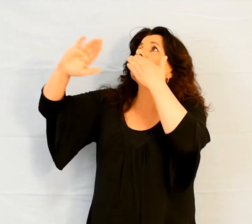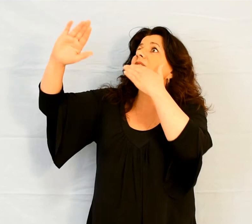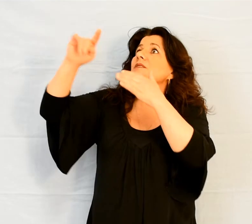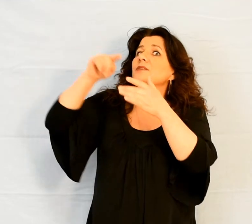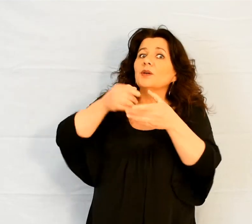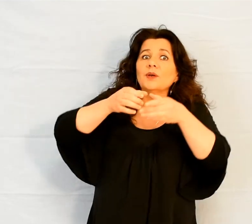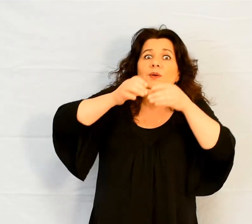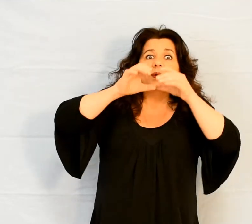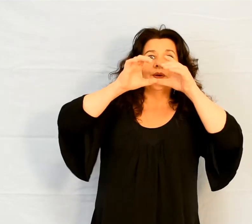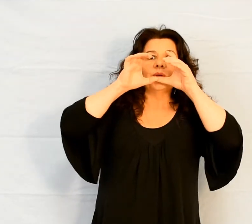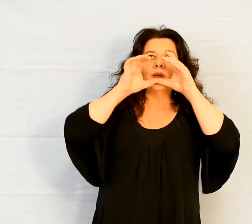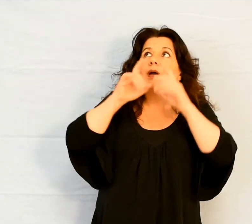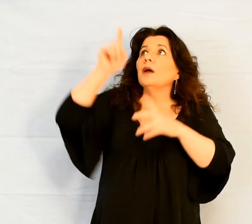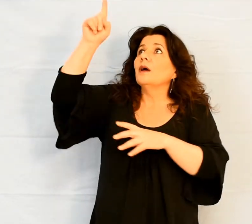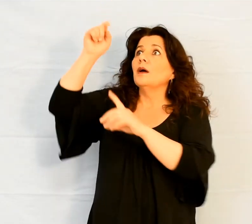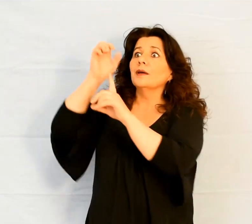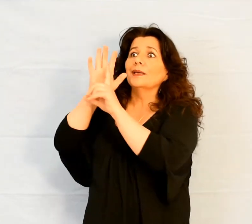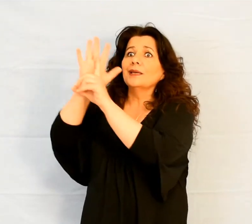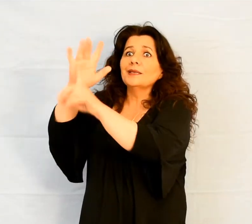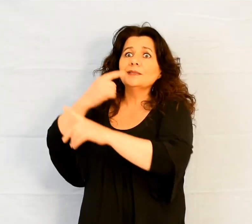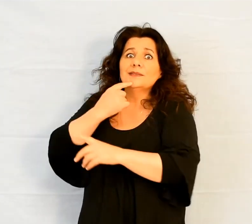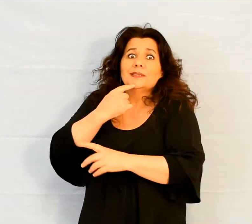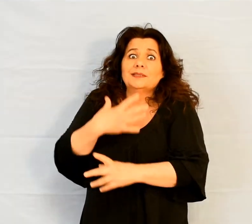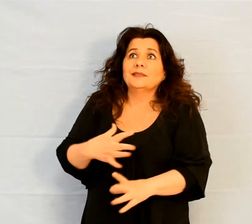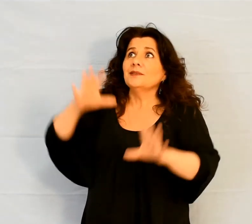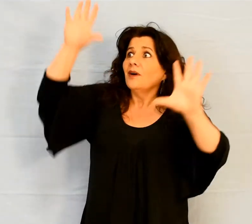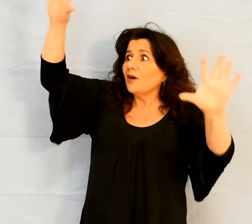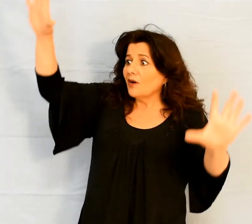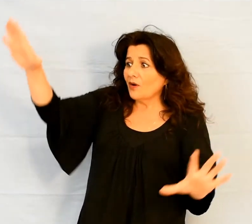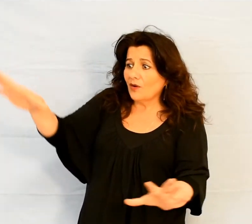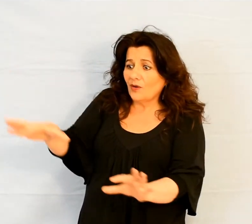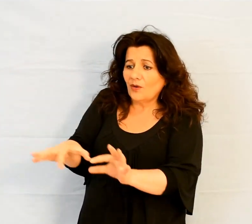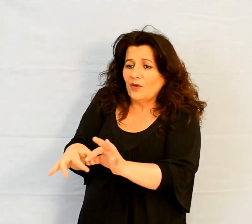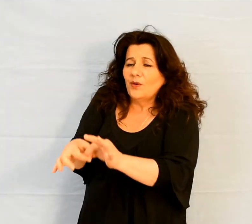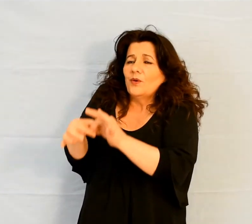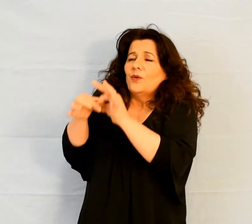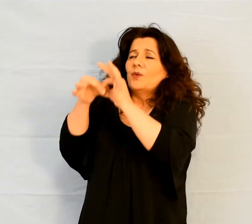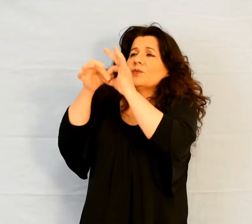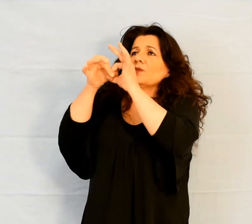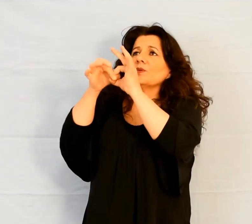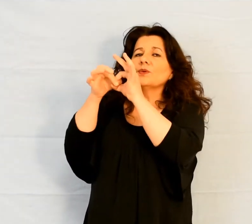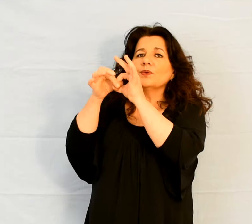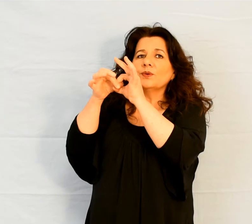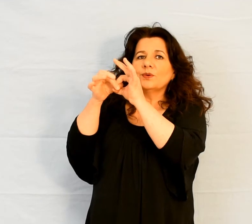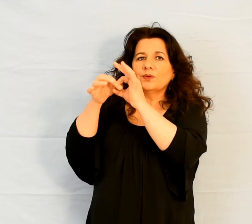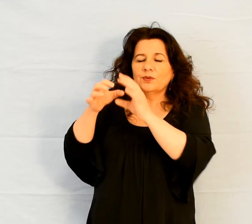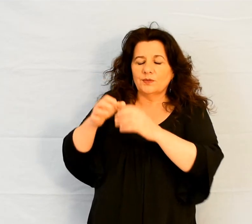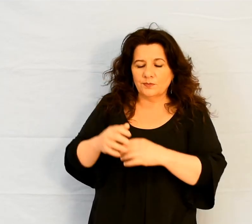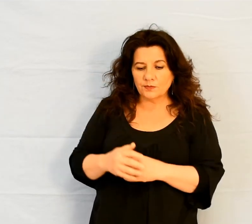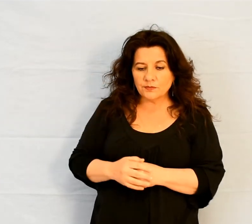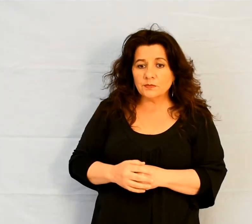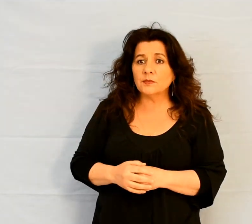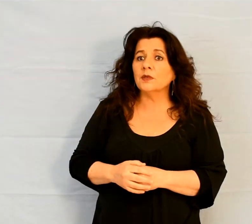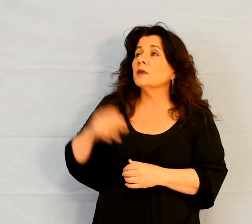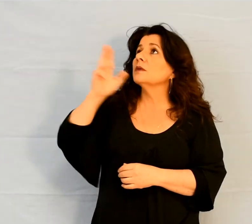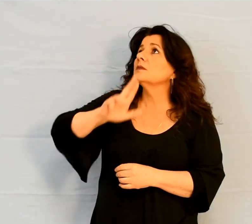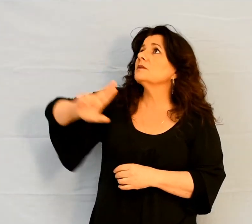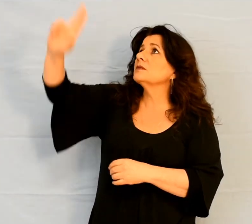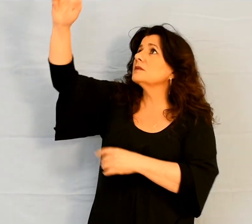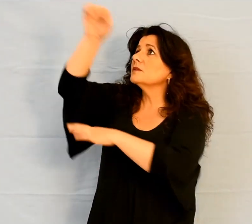bénédiction et communion au sang du Christ. Comment rendrai-je au